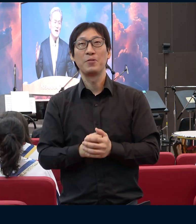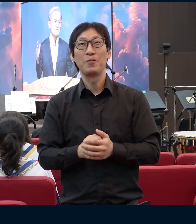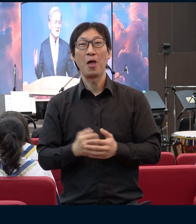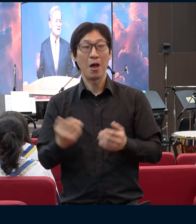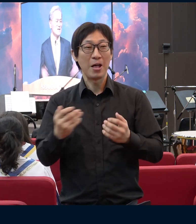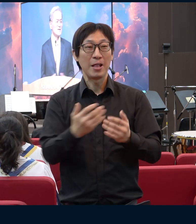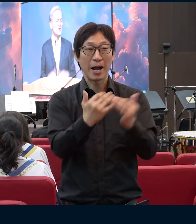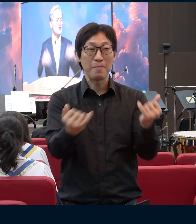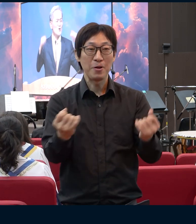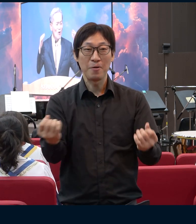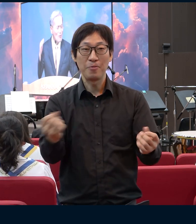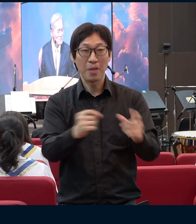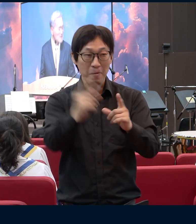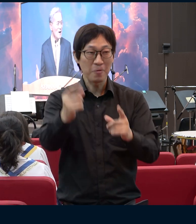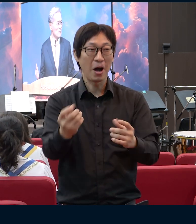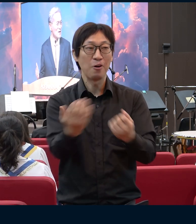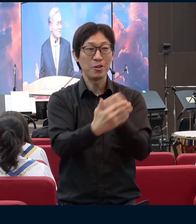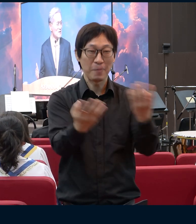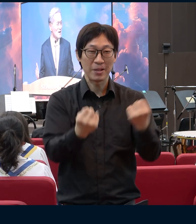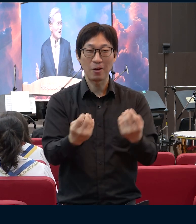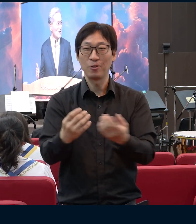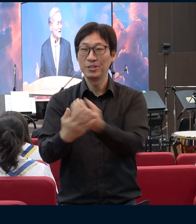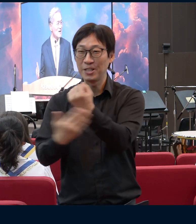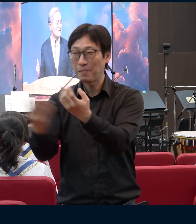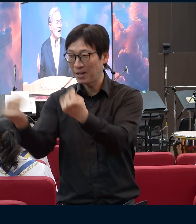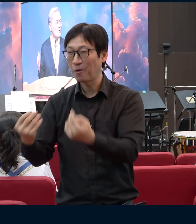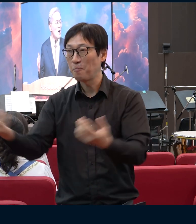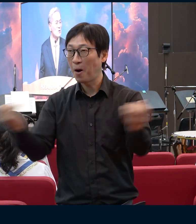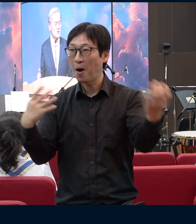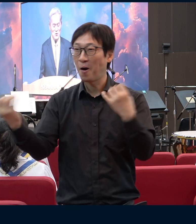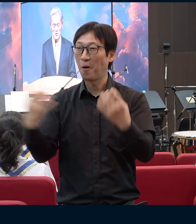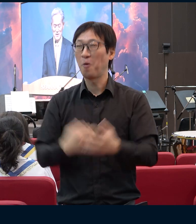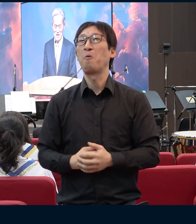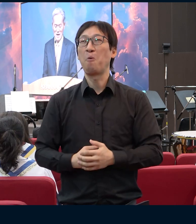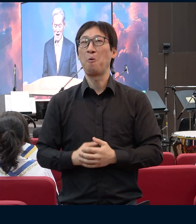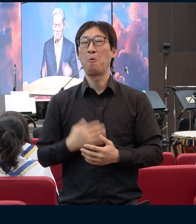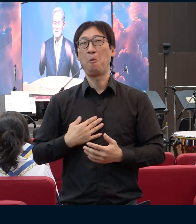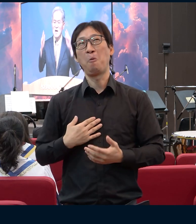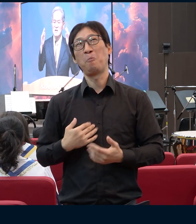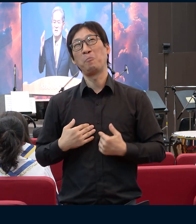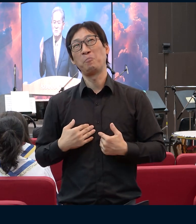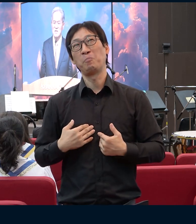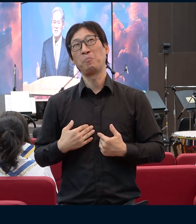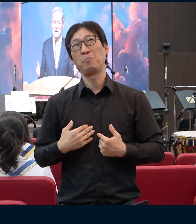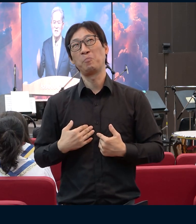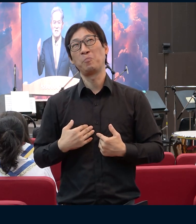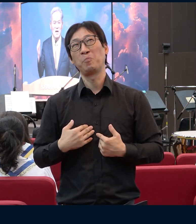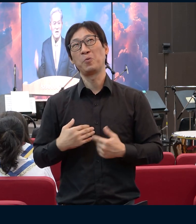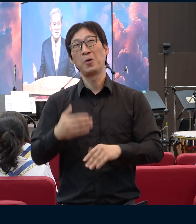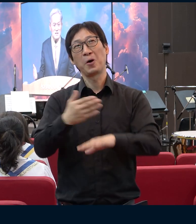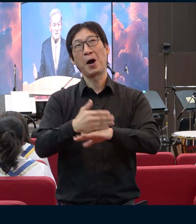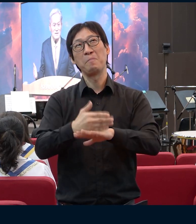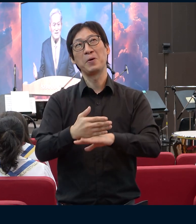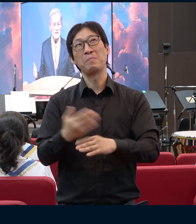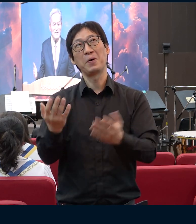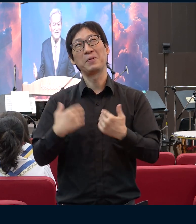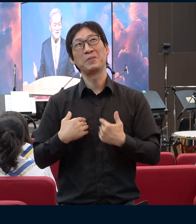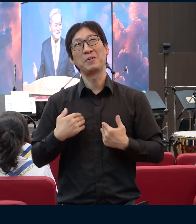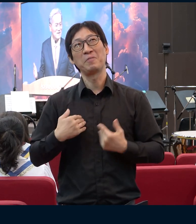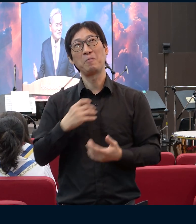엄청난 은혜를 받게 하시니 정말 감사합니다 라고 하면서 감사를 빙자한